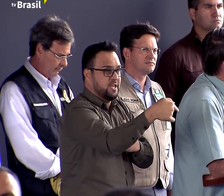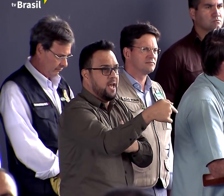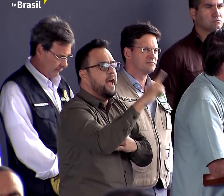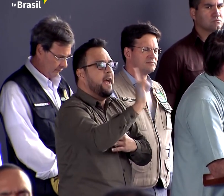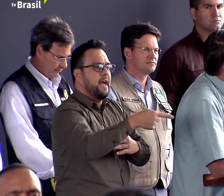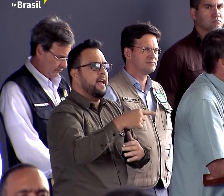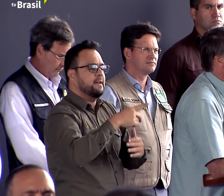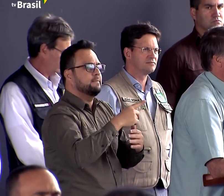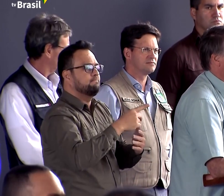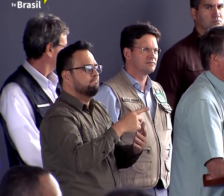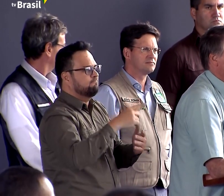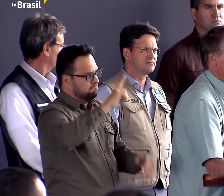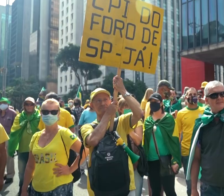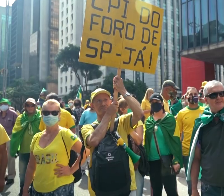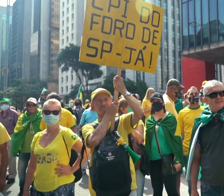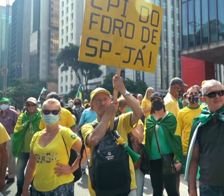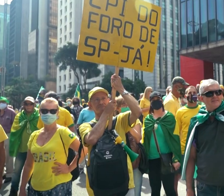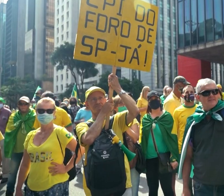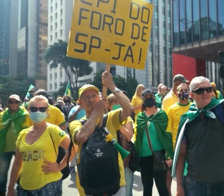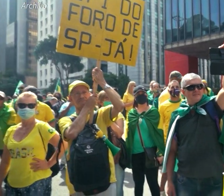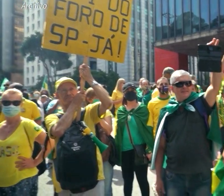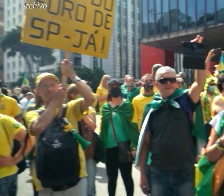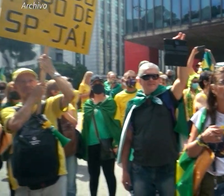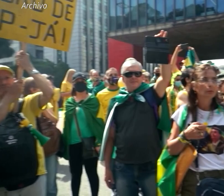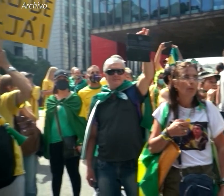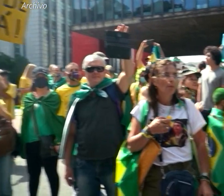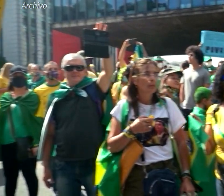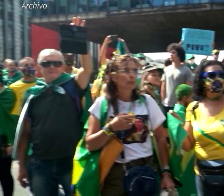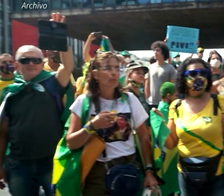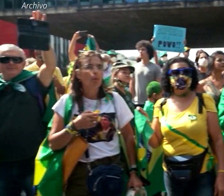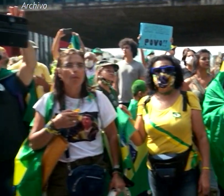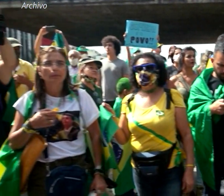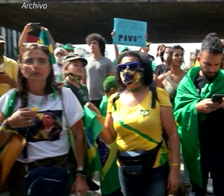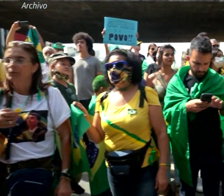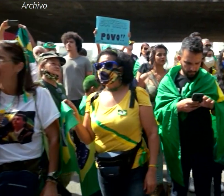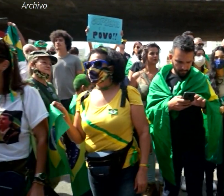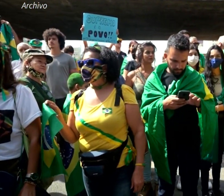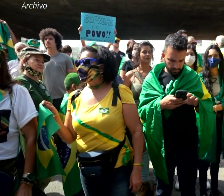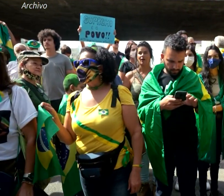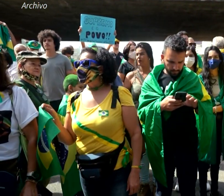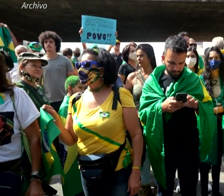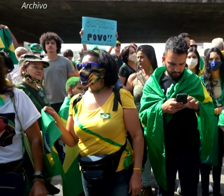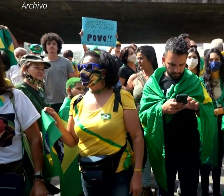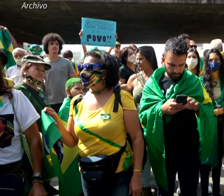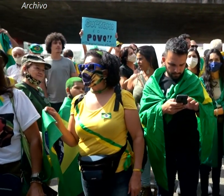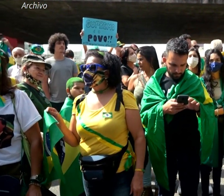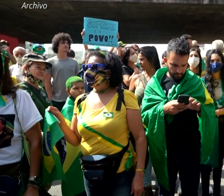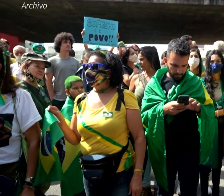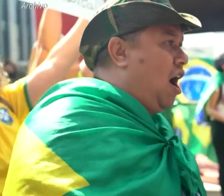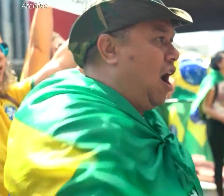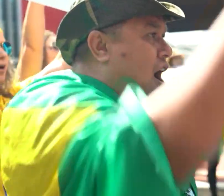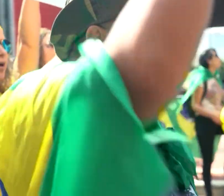estas dos personas entre las investigaciones en curso en la corte figura una sobre propagación de falsas informaciones